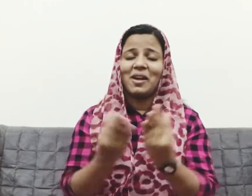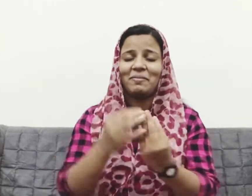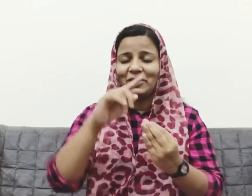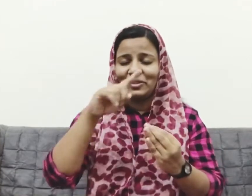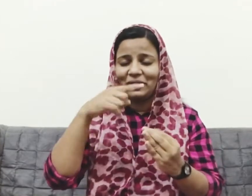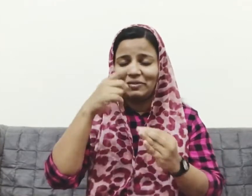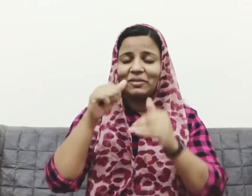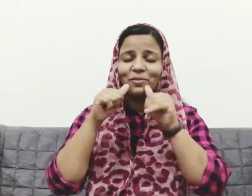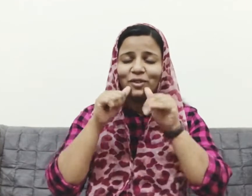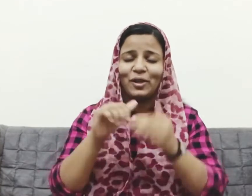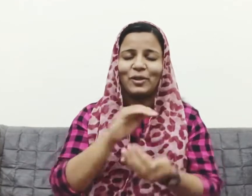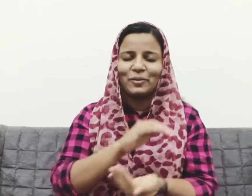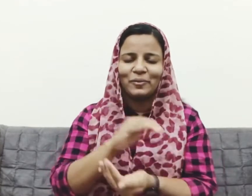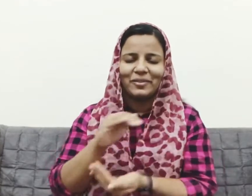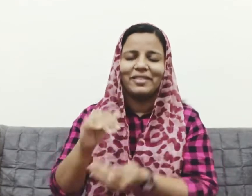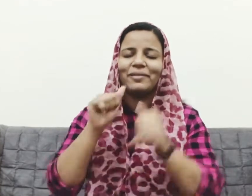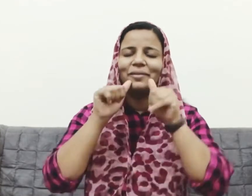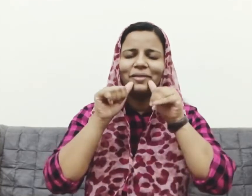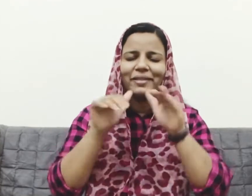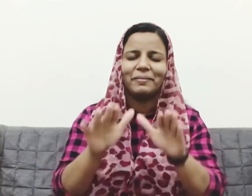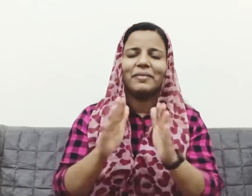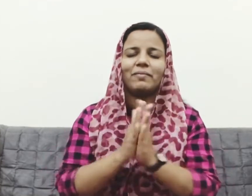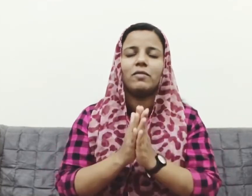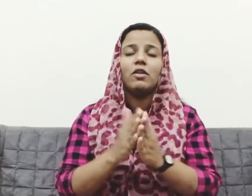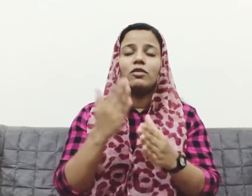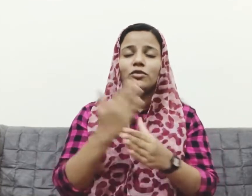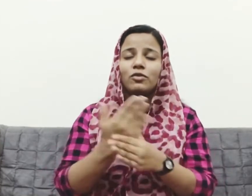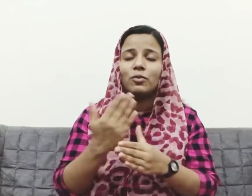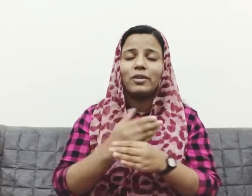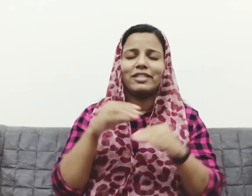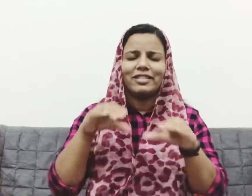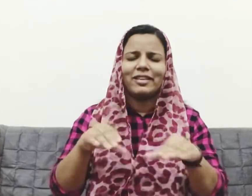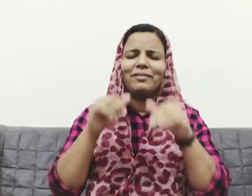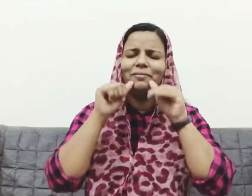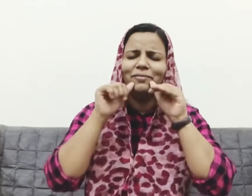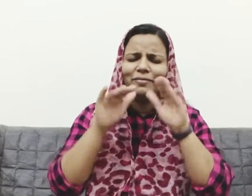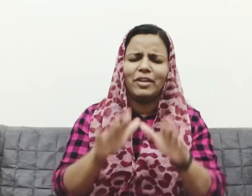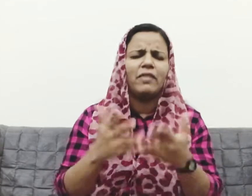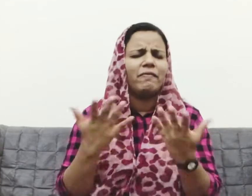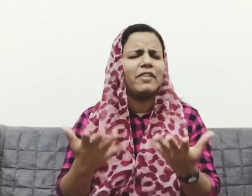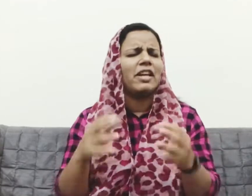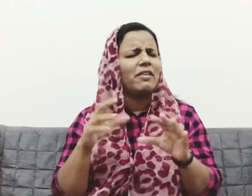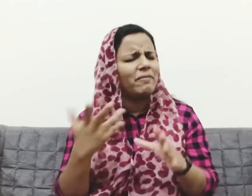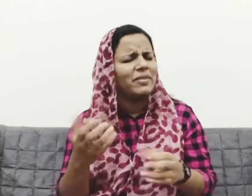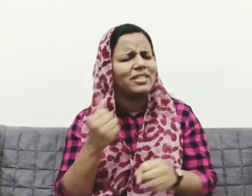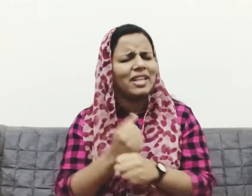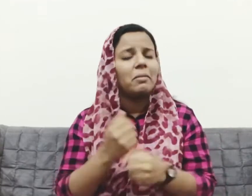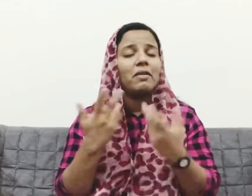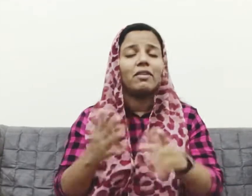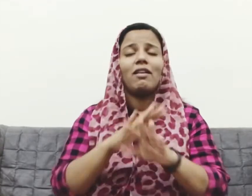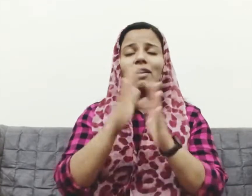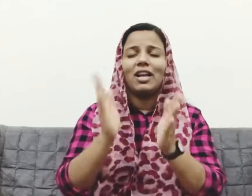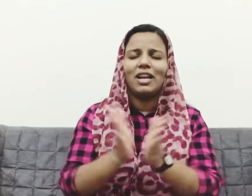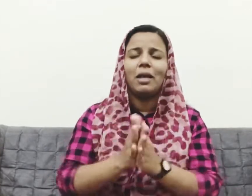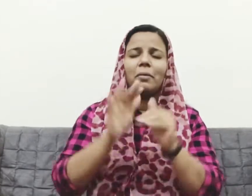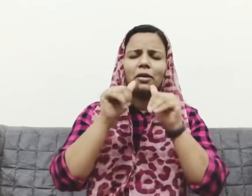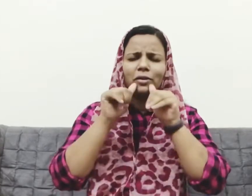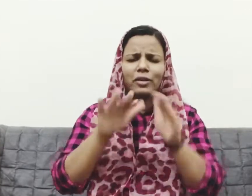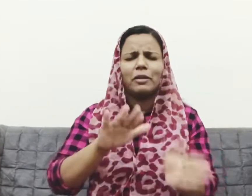കുടുംബജീവിതം അനുഗ്രഹിക്കപ്പെടട്ടെ, ഇവരുടെ കുഞ്ഞുങ്ങൾ അനുഗ്രഹിക്കപ്പെടട്ടെ, അപ്പാ ഇവരുടെ ജോലിസ്ഥലം അനുഗ്രഹിക്കപ്പെടട്ടെ, ഇവർ എവിടെയായിരിക്കുന്നു അവിടെ ഒരു അത്ഭുതമായി മാറട്ടെ,